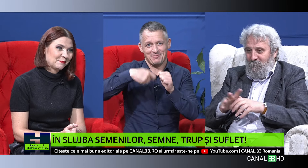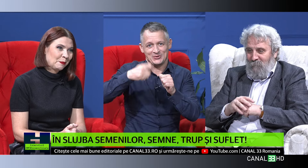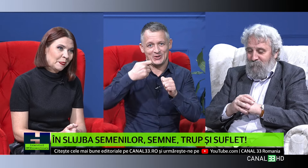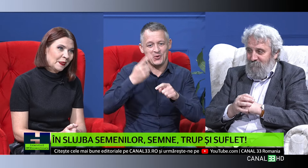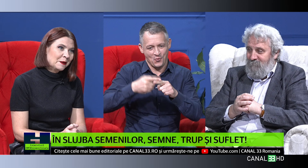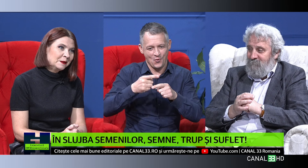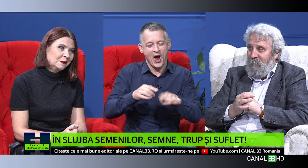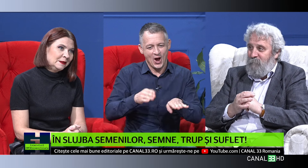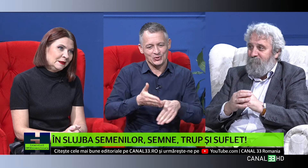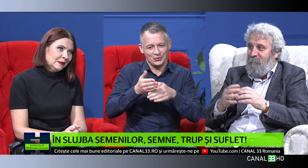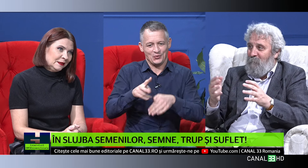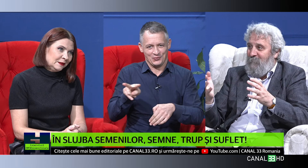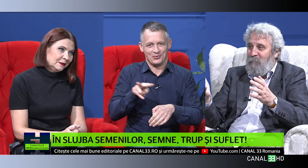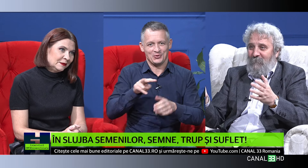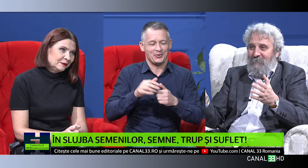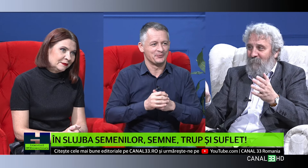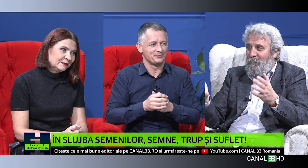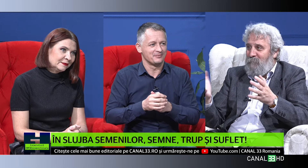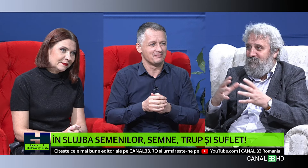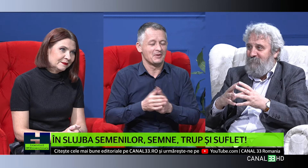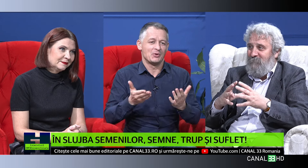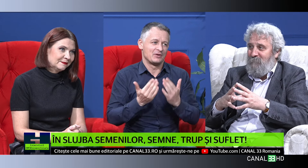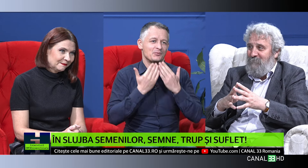ajutorul vostru, pentru care vă mulțumesc de nimic.